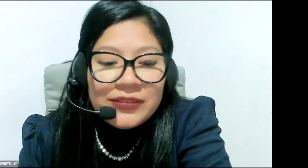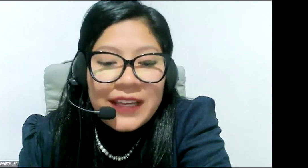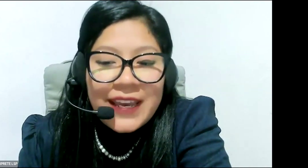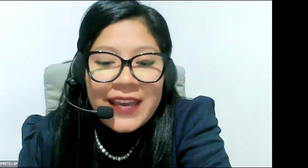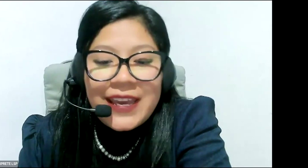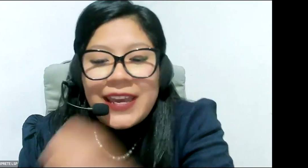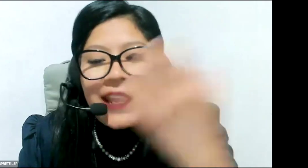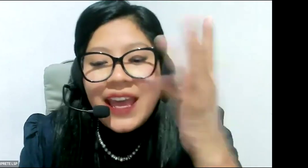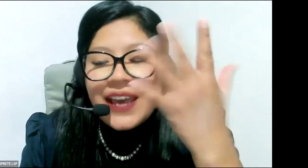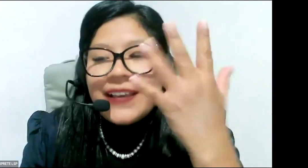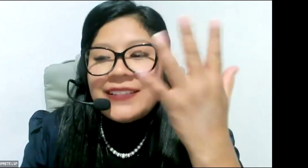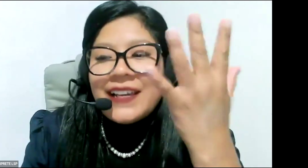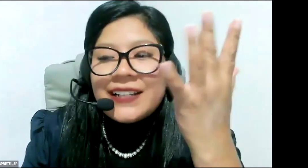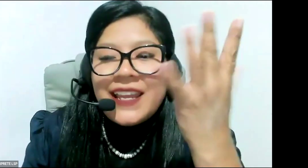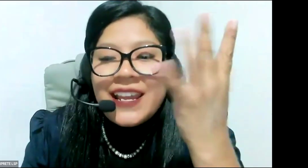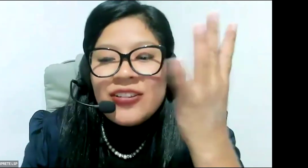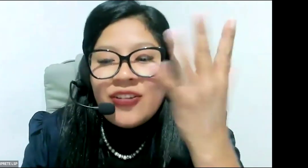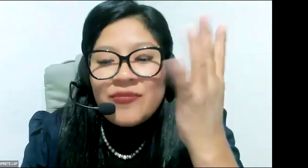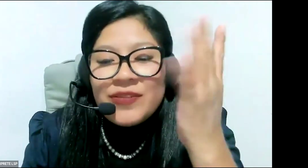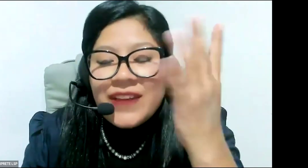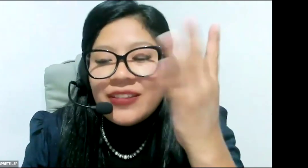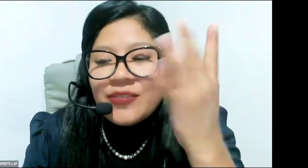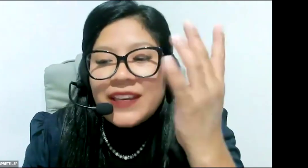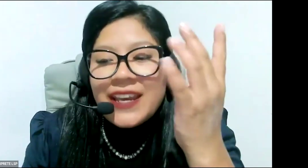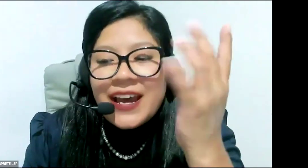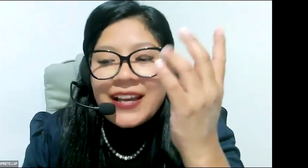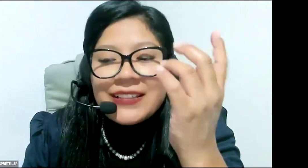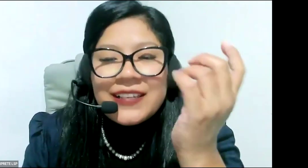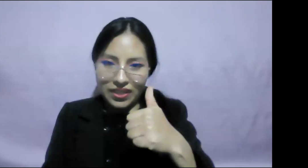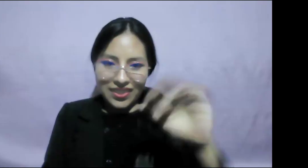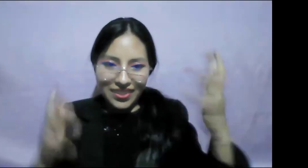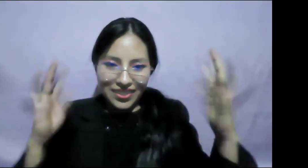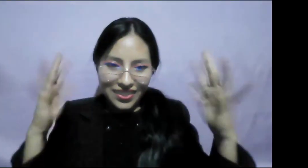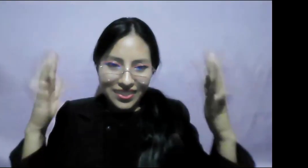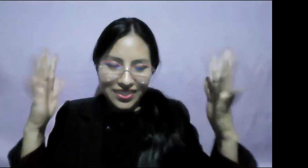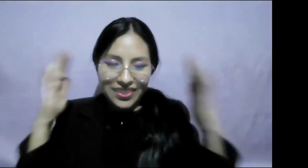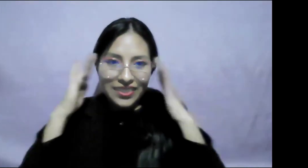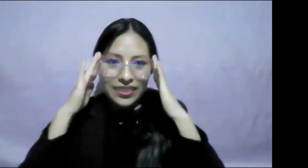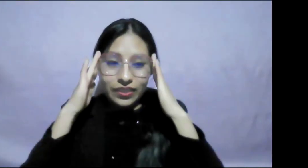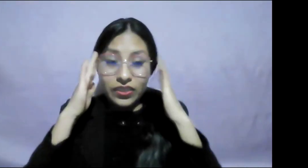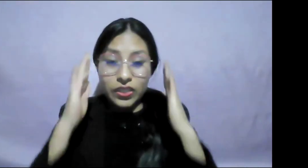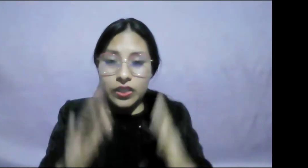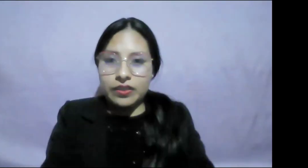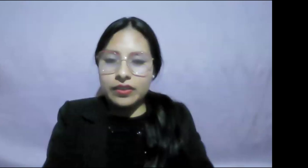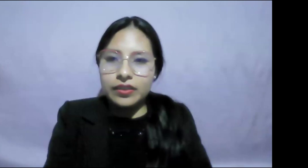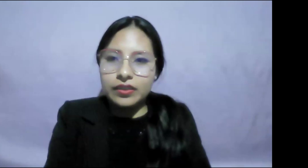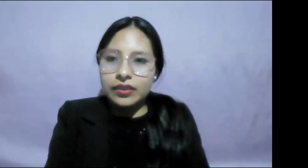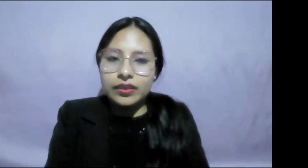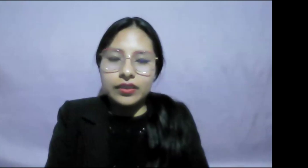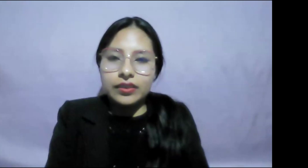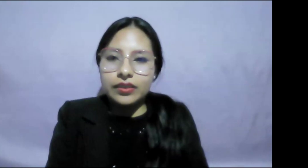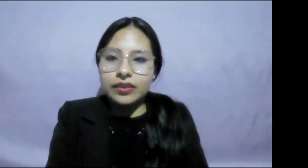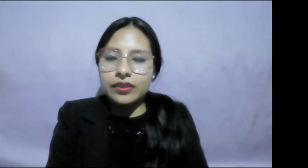no muy bien es tacneño muy bien Tobías excelente desde tacna